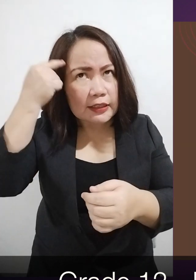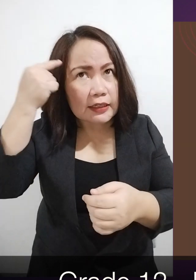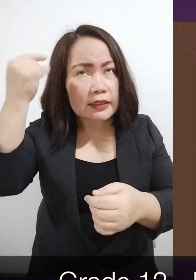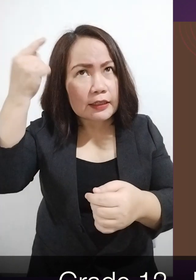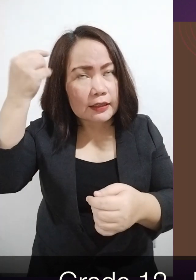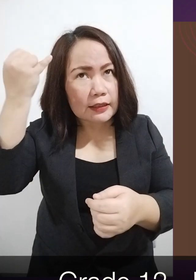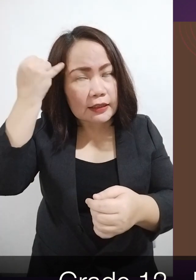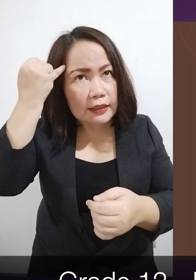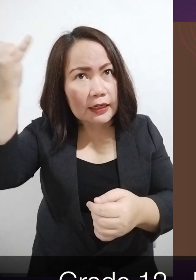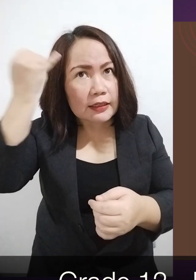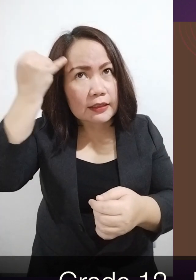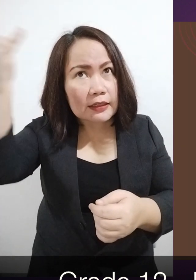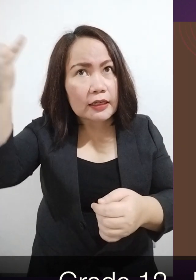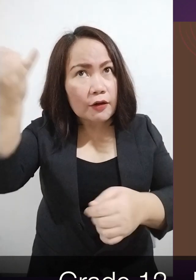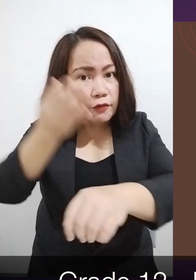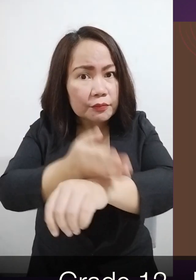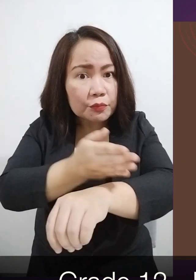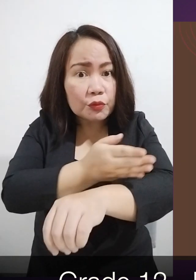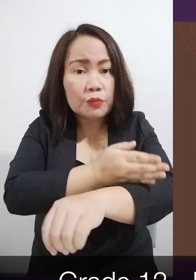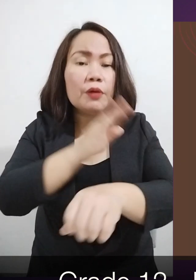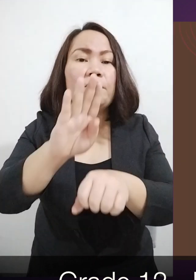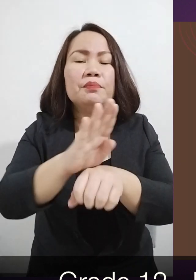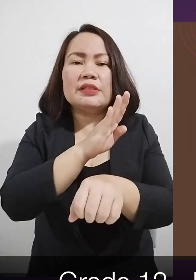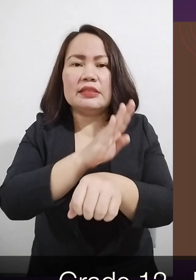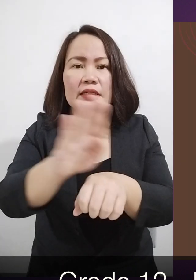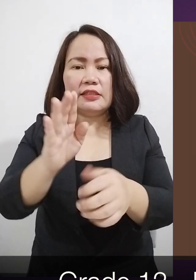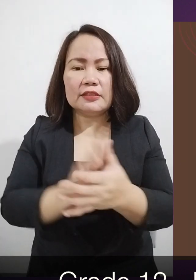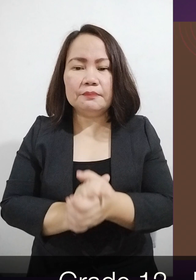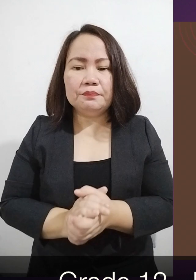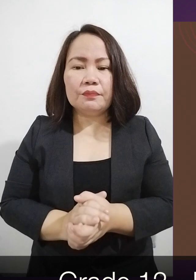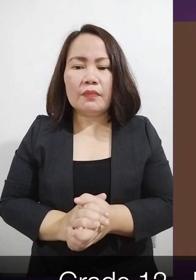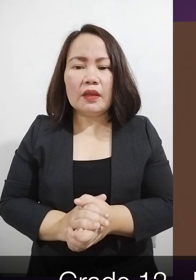bagong kapaki-pakinabang na ideya para sa kanilang negosyo.